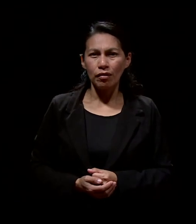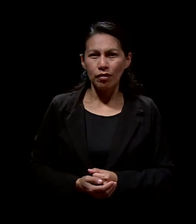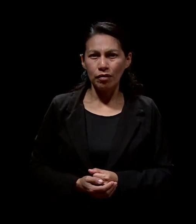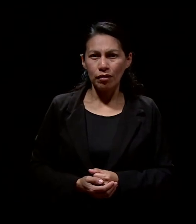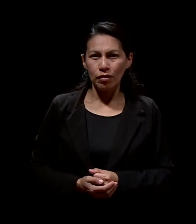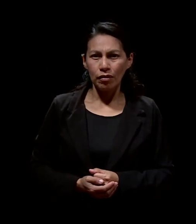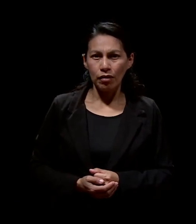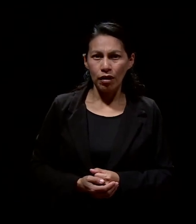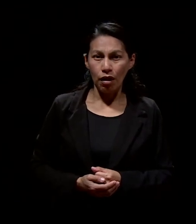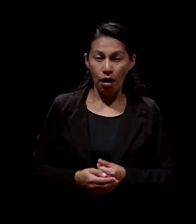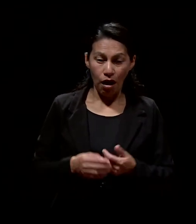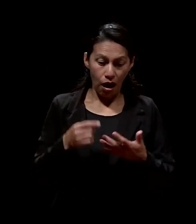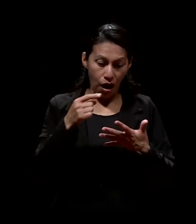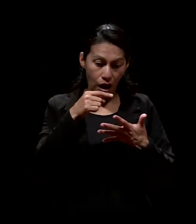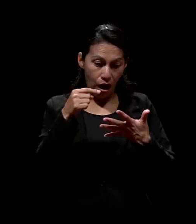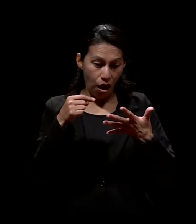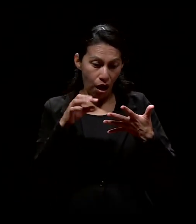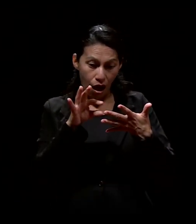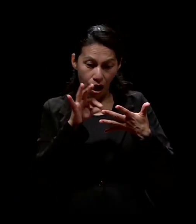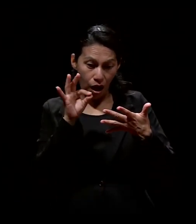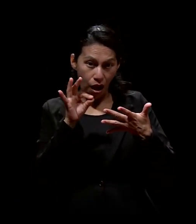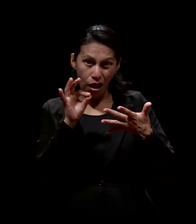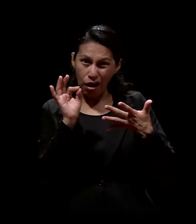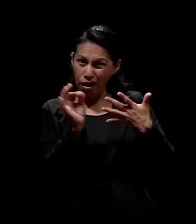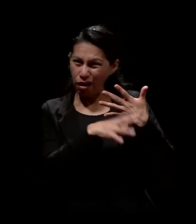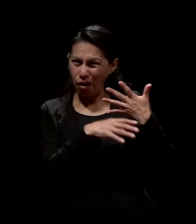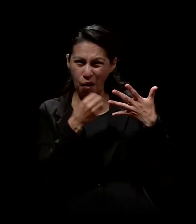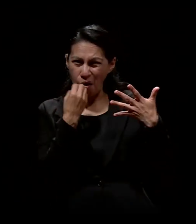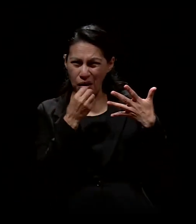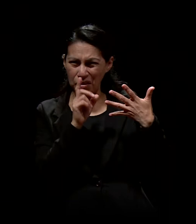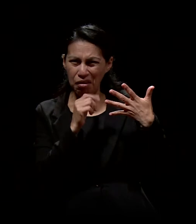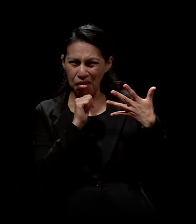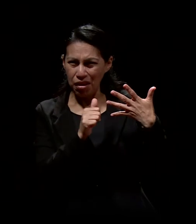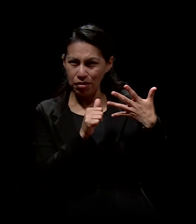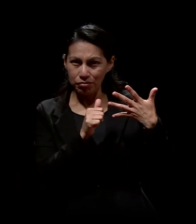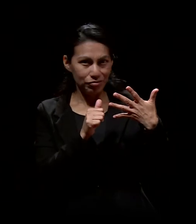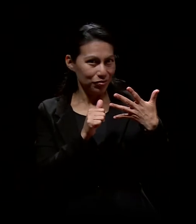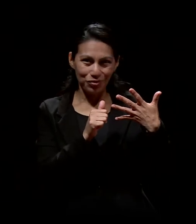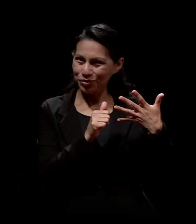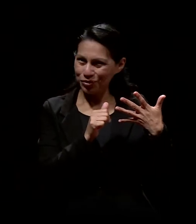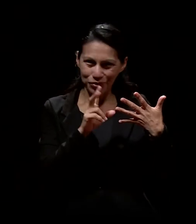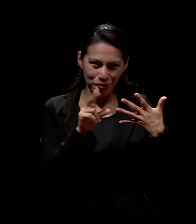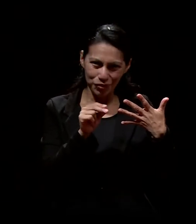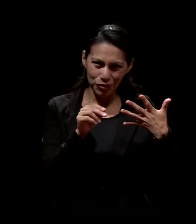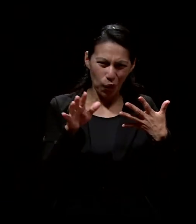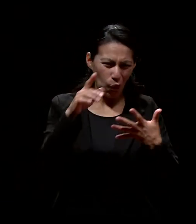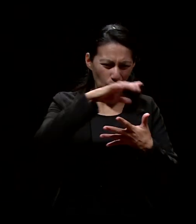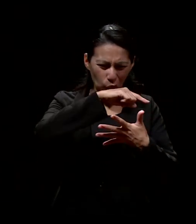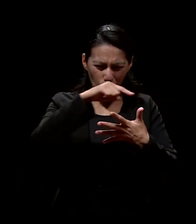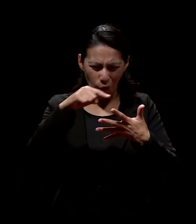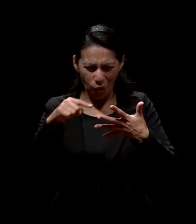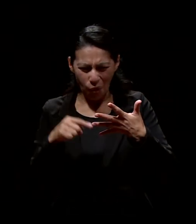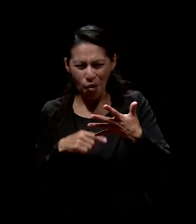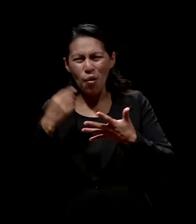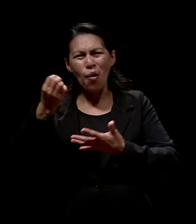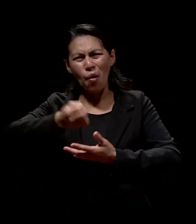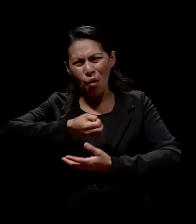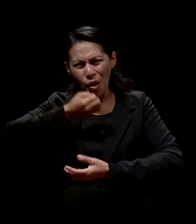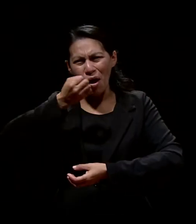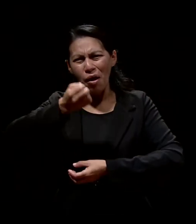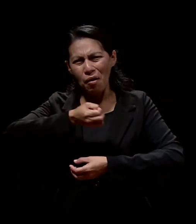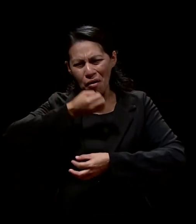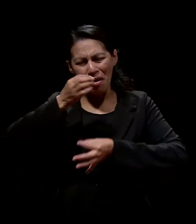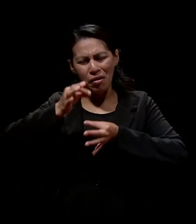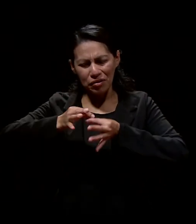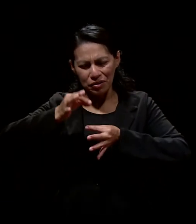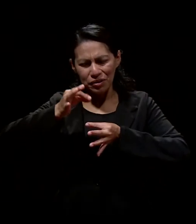oración. Y ninguno de ellos dejamos sin atender. Así que envía tus pedidos,